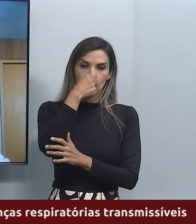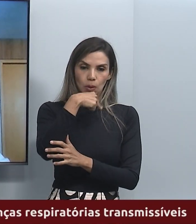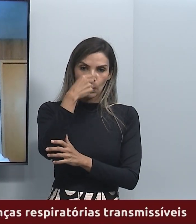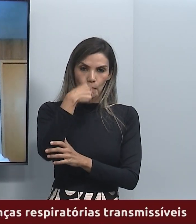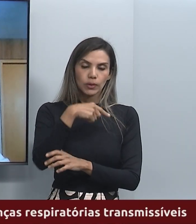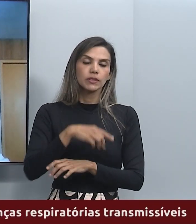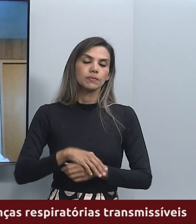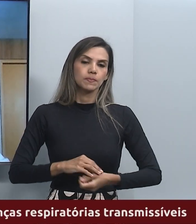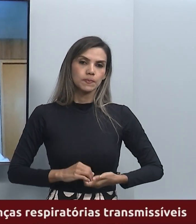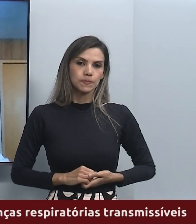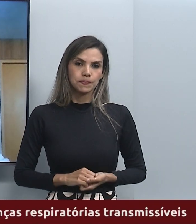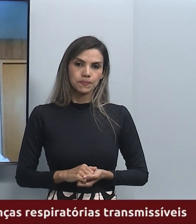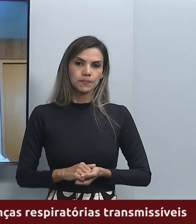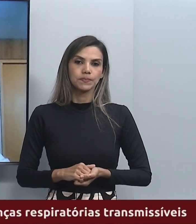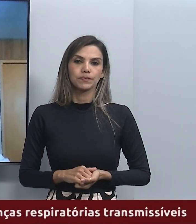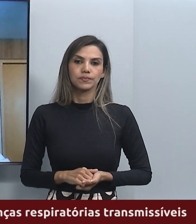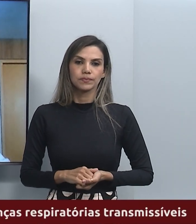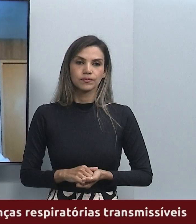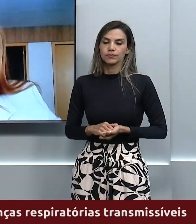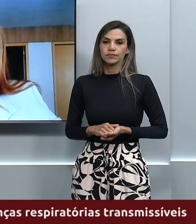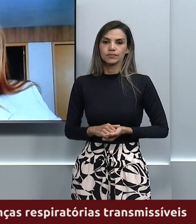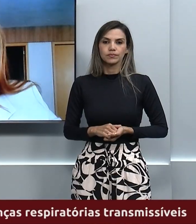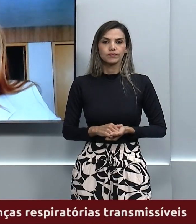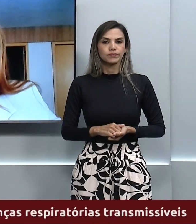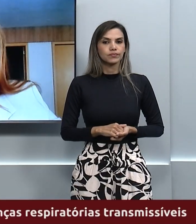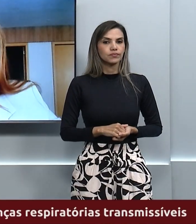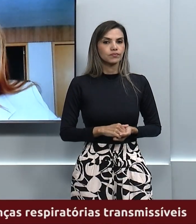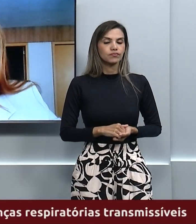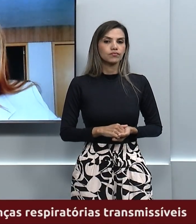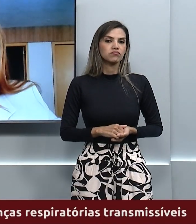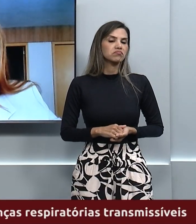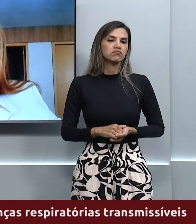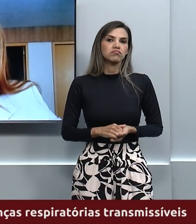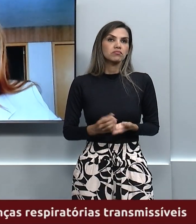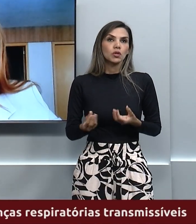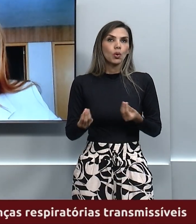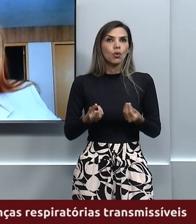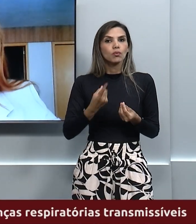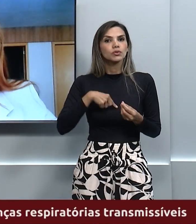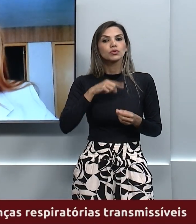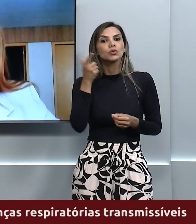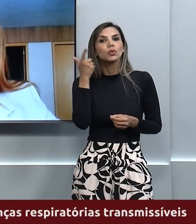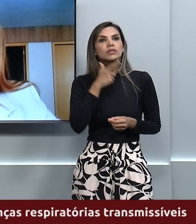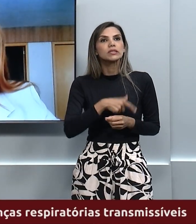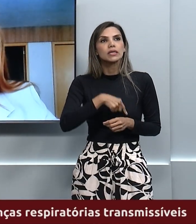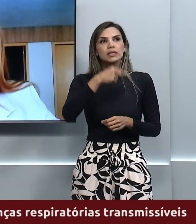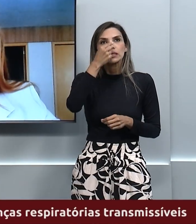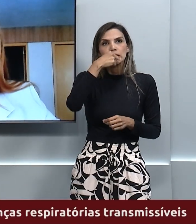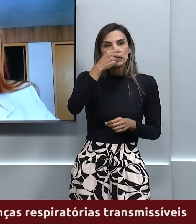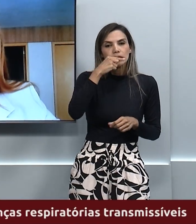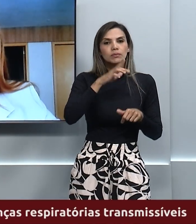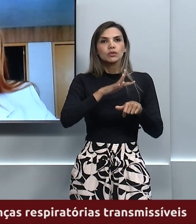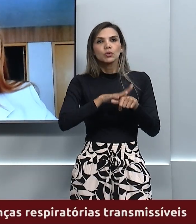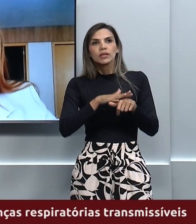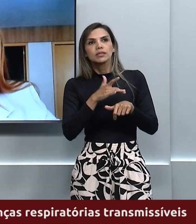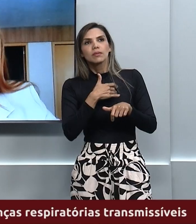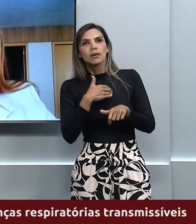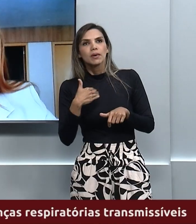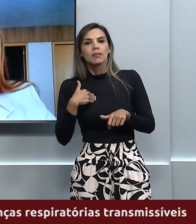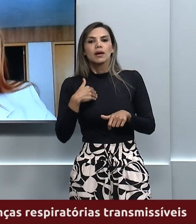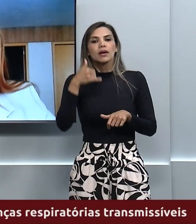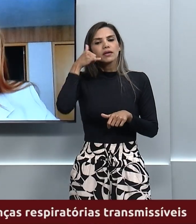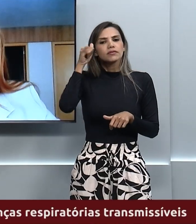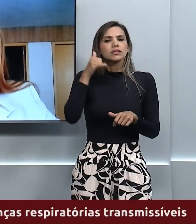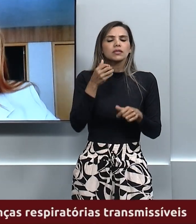surtos dessas viroses. E doutora, o que a gente pode fazer para evitar, nesse cenário todo que a senhora mostrou, a